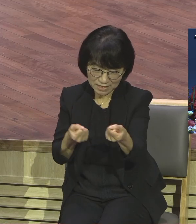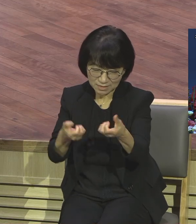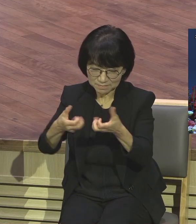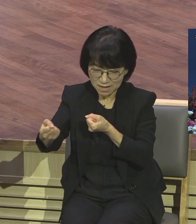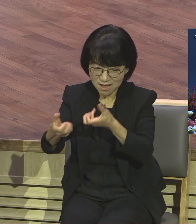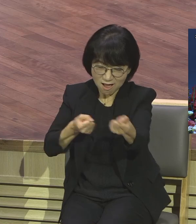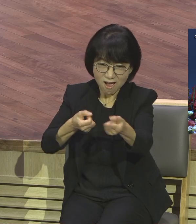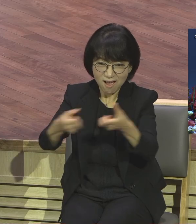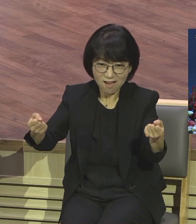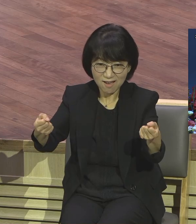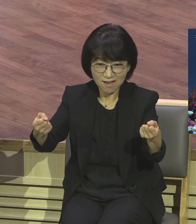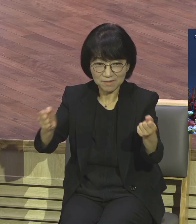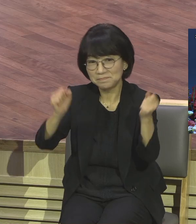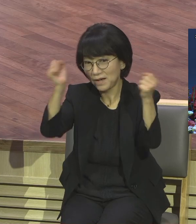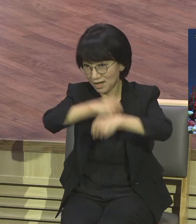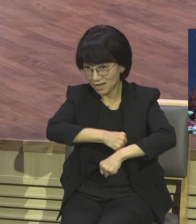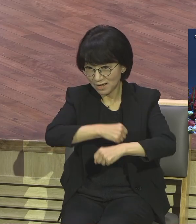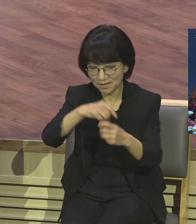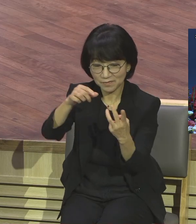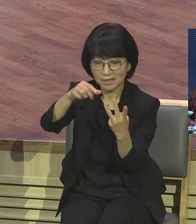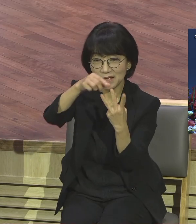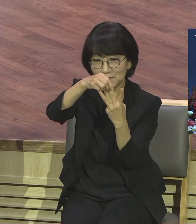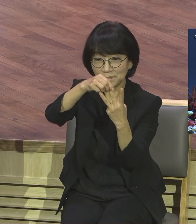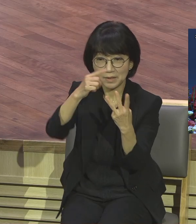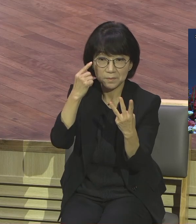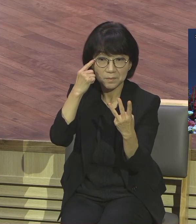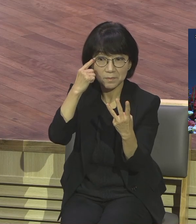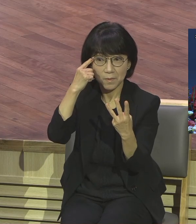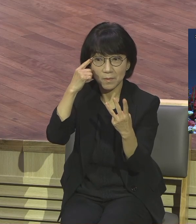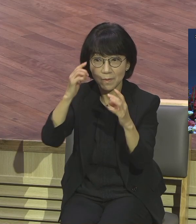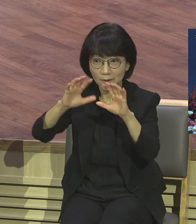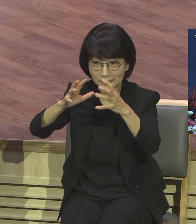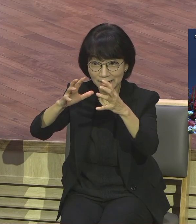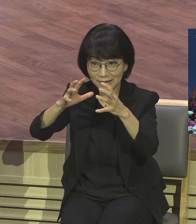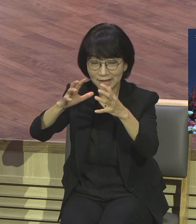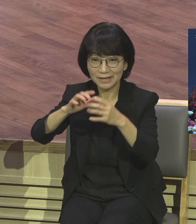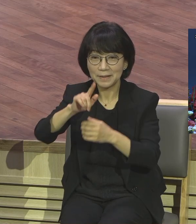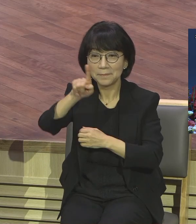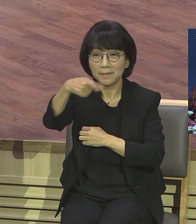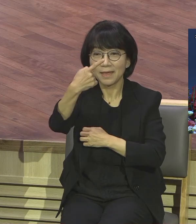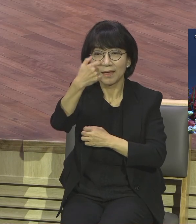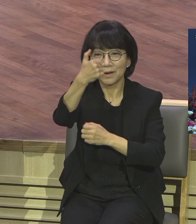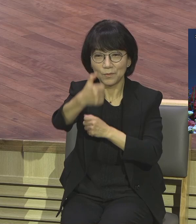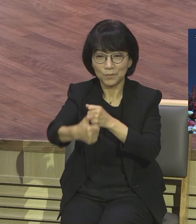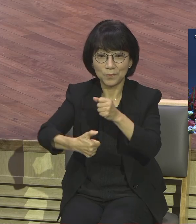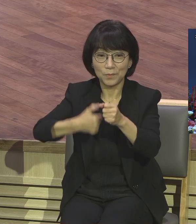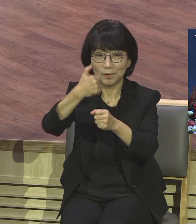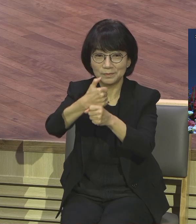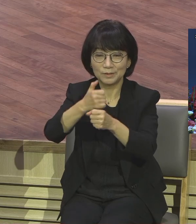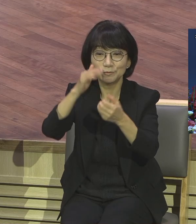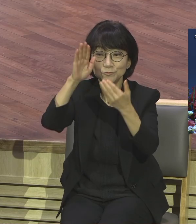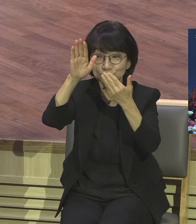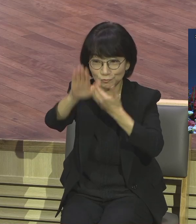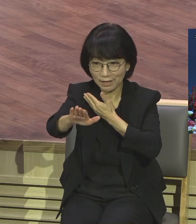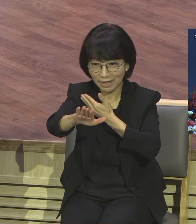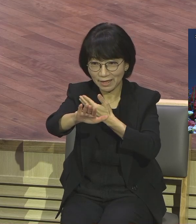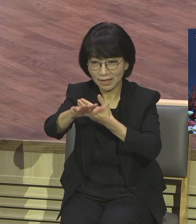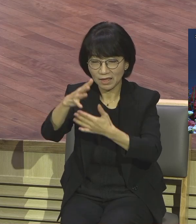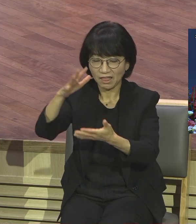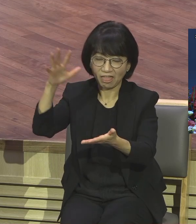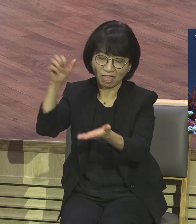버렸습니다. 징기스칸이 세운 몽골 제국은 고작 150년 지나고 나서 명나라에